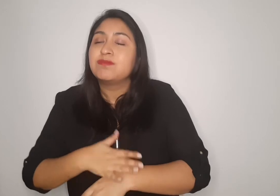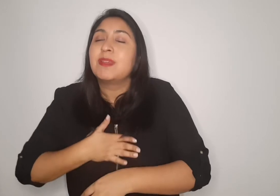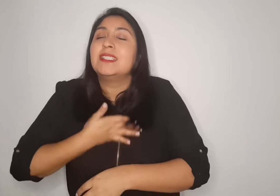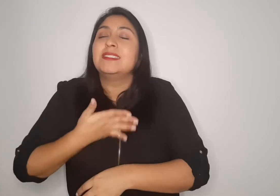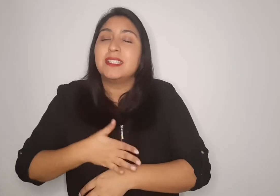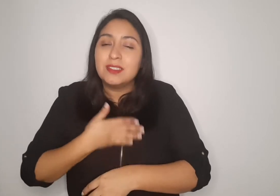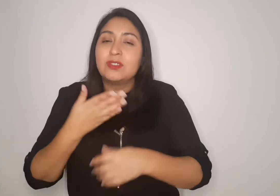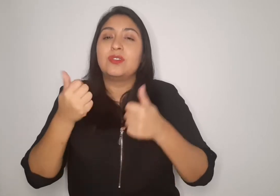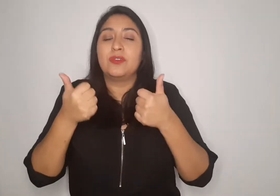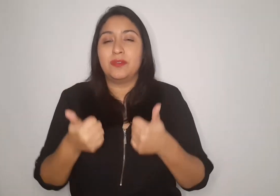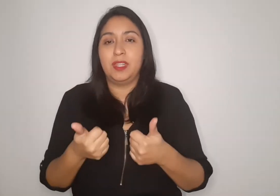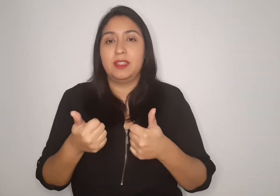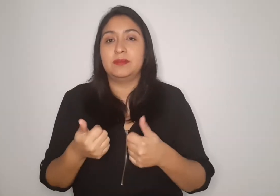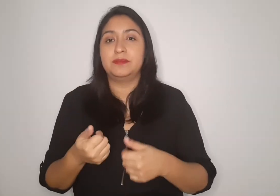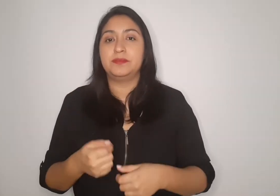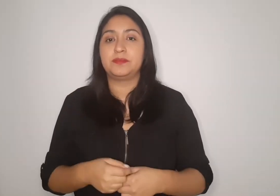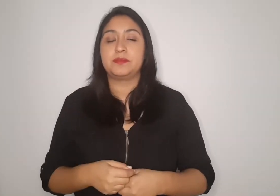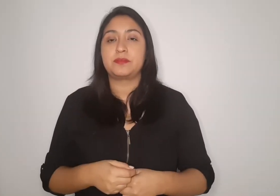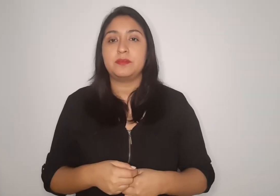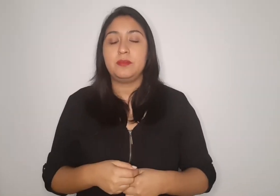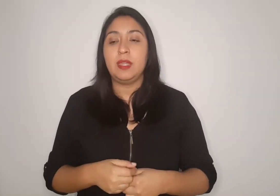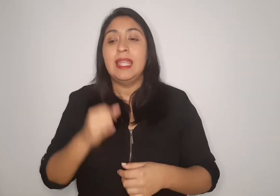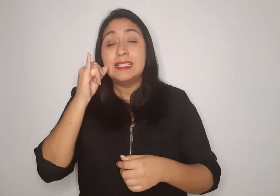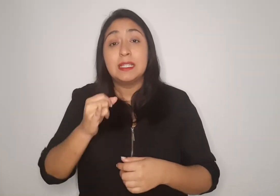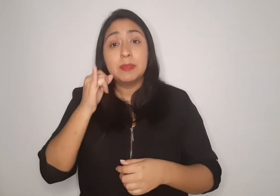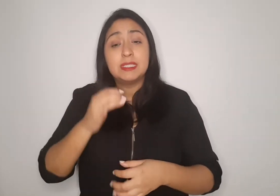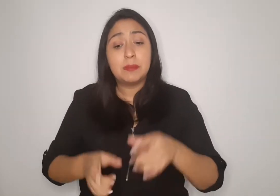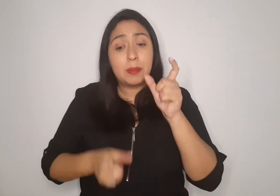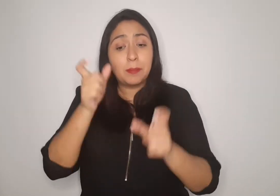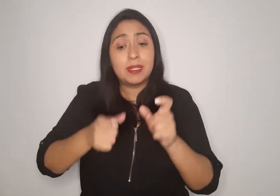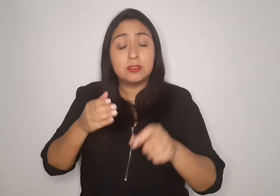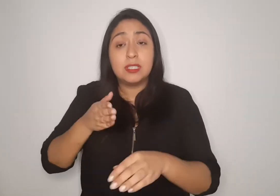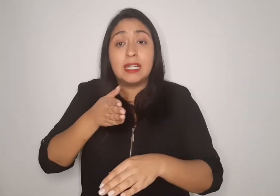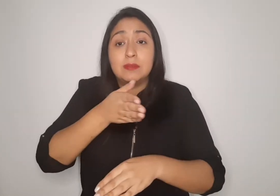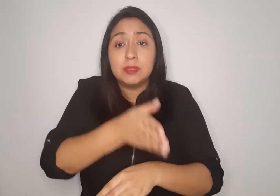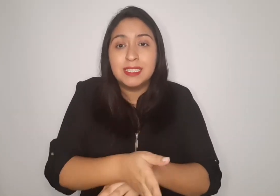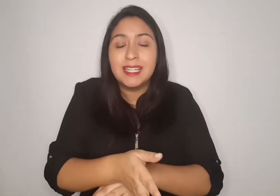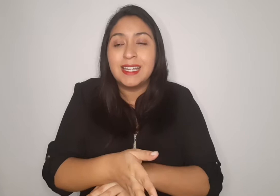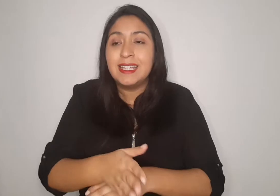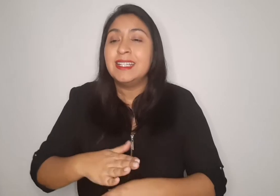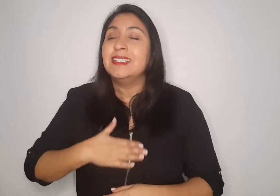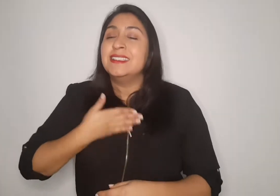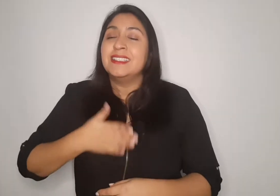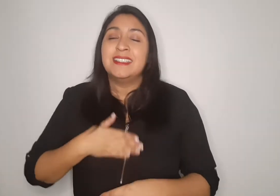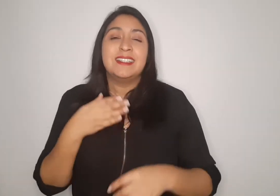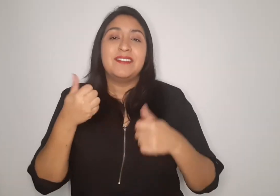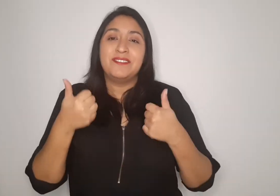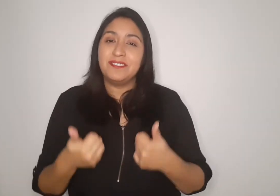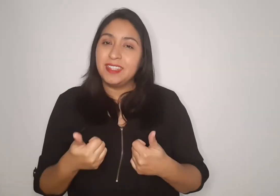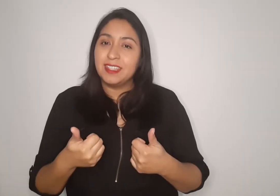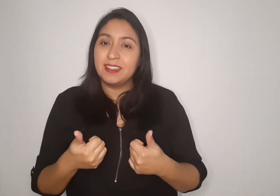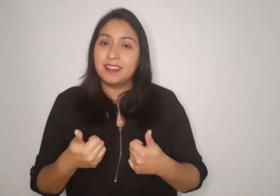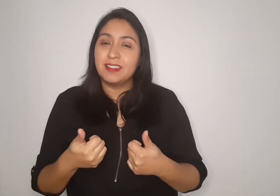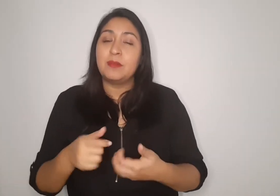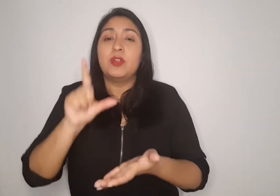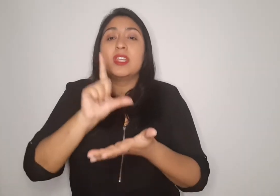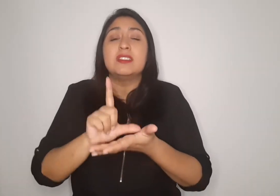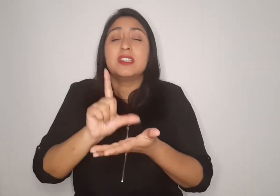nadie en todos estos 4 años que alguien se sienta mal, o que alguien se asuste, no sé. Porque hay un lugar que tiene una